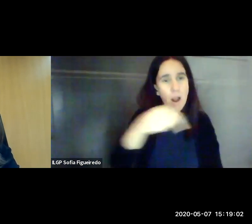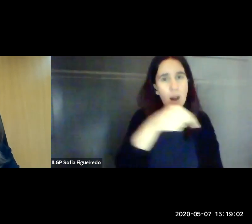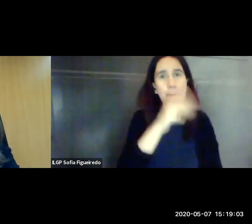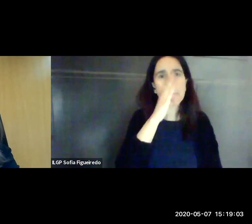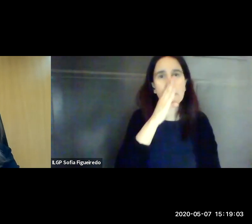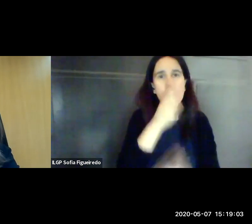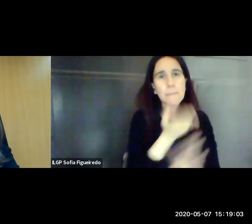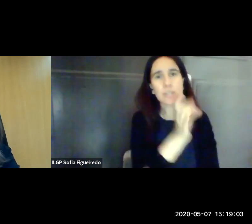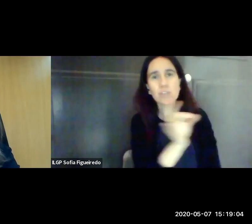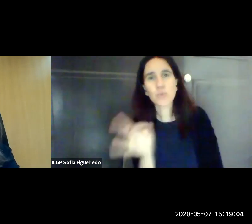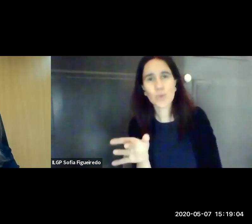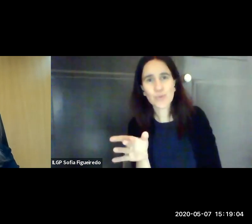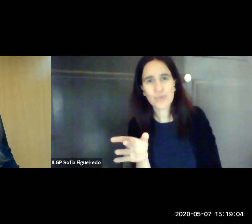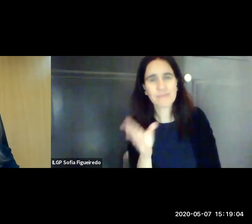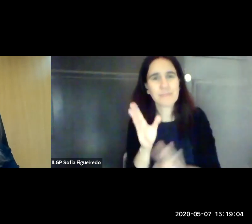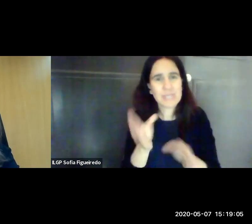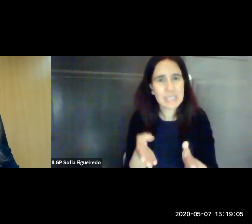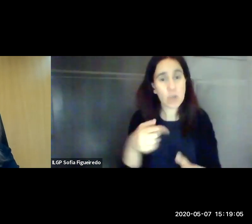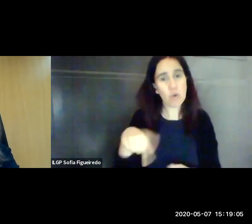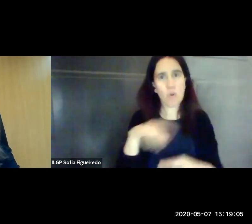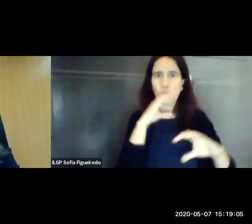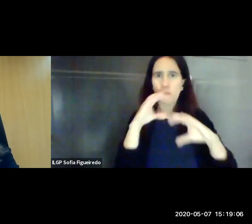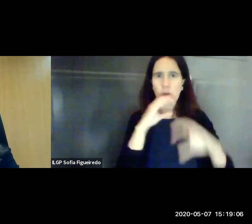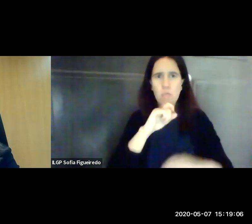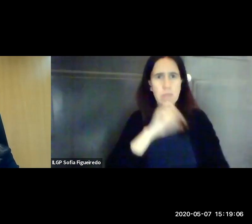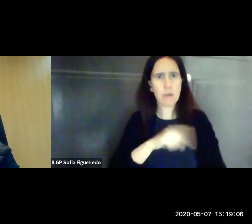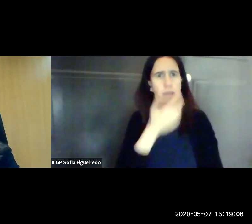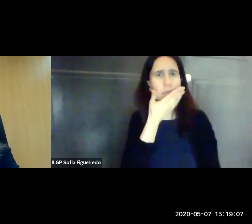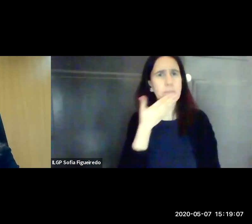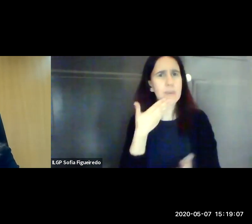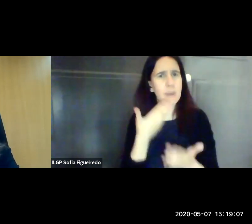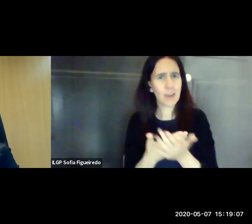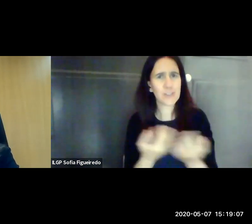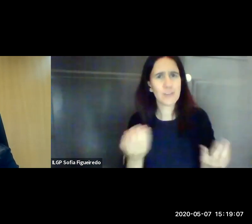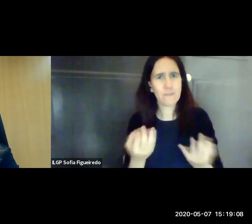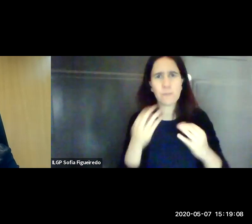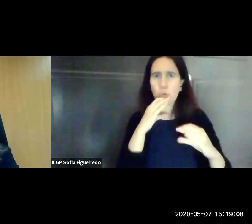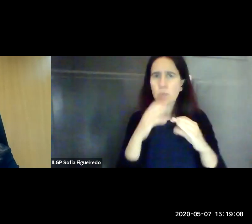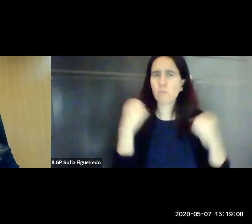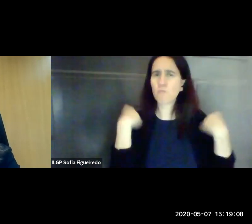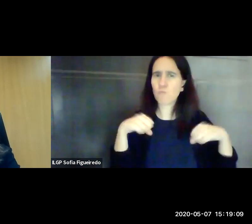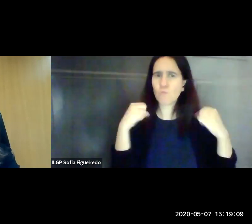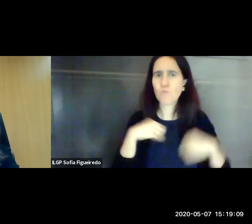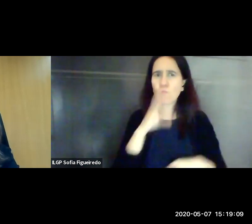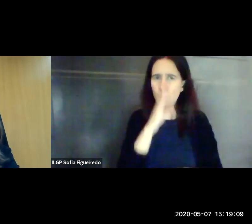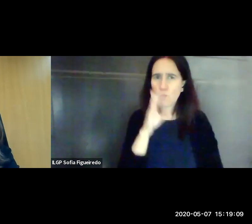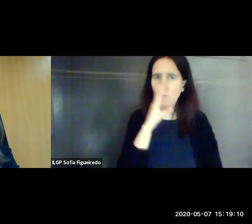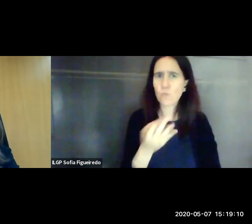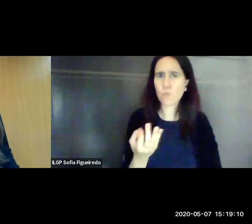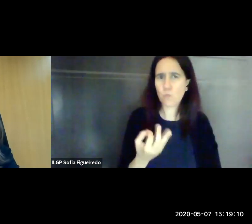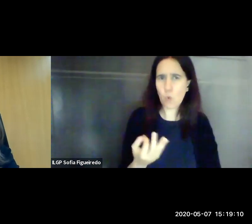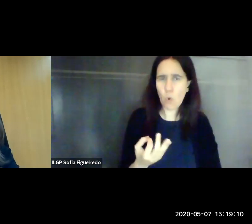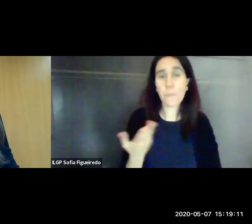outros. Todos nós podemos comunicar eficazmente, a comunicação treina-se e, portanto, a